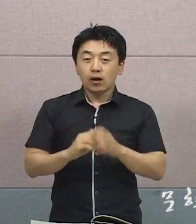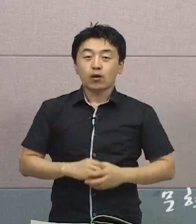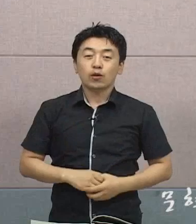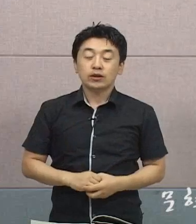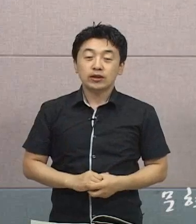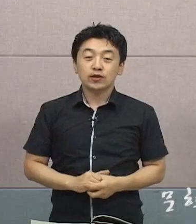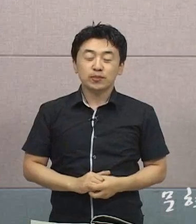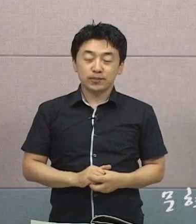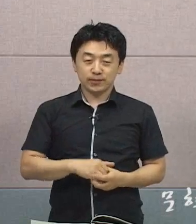이 단어,